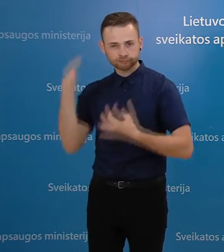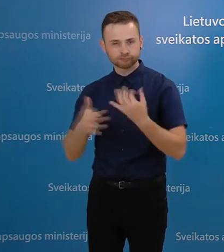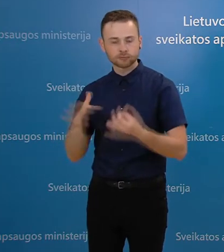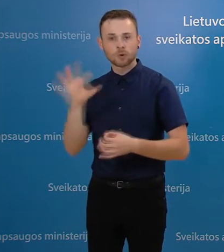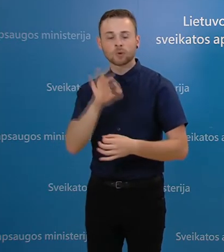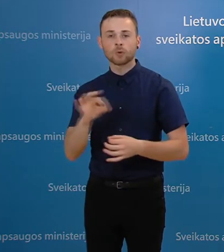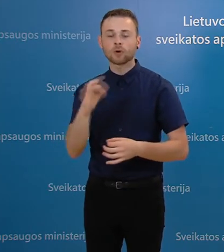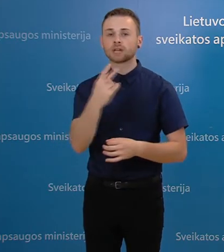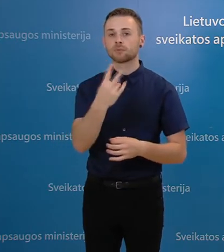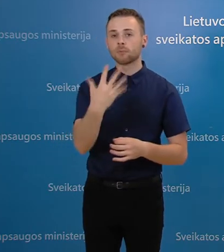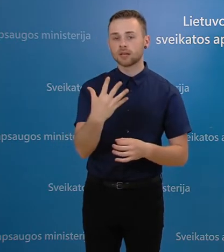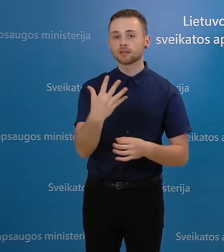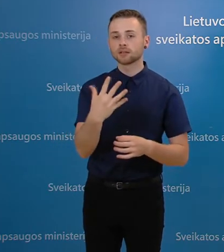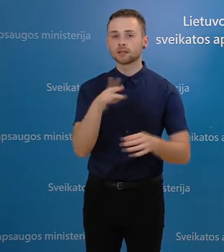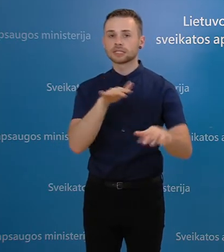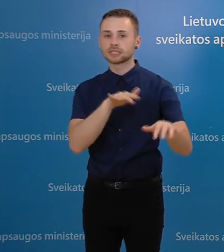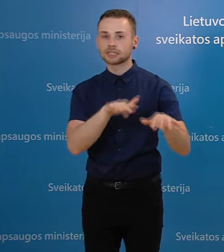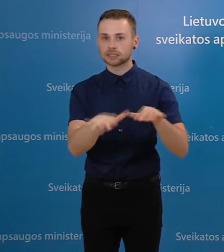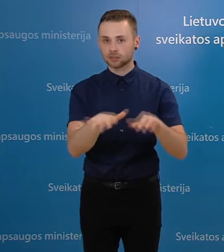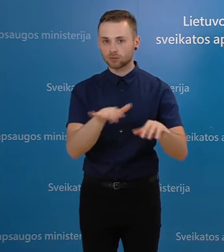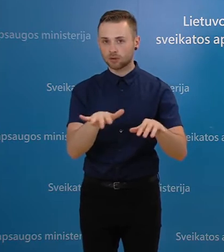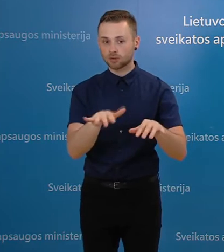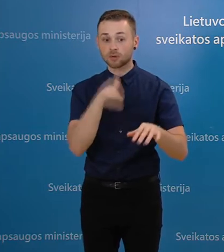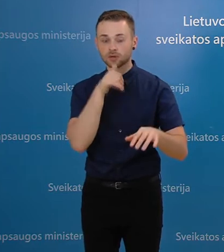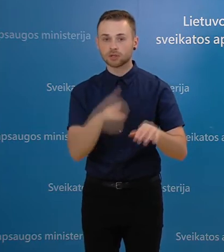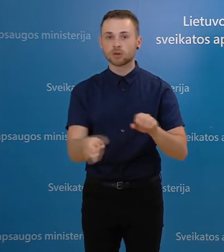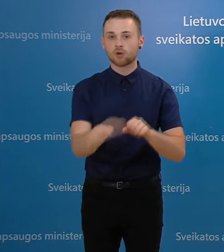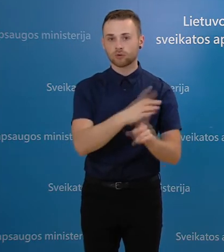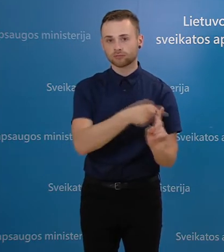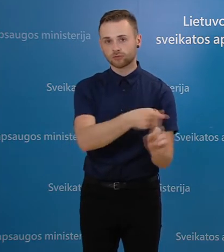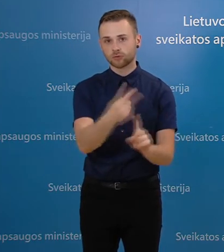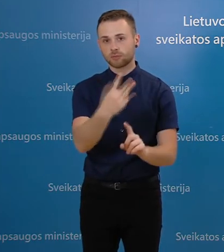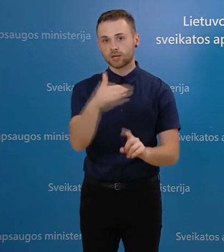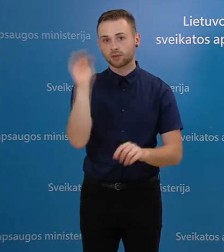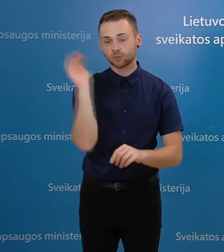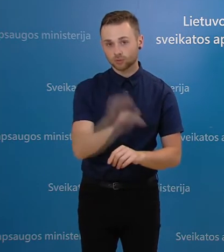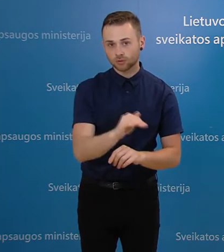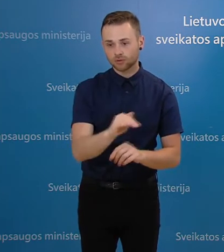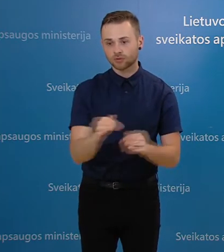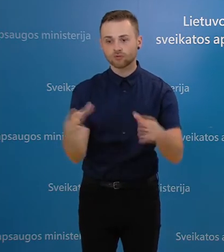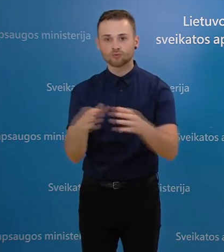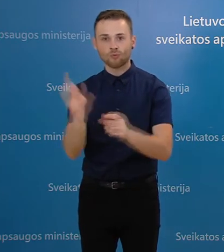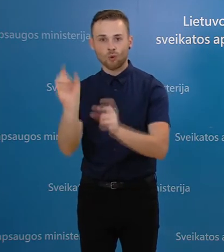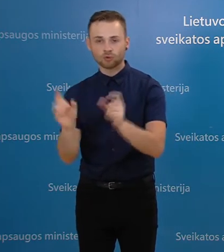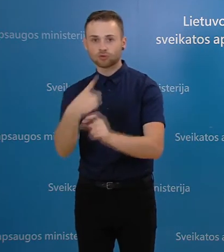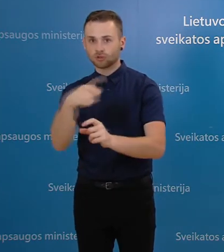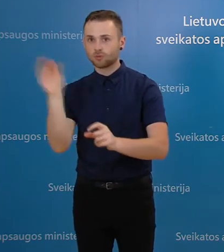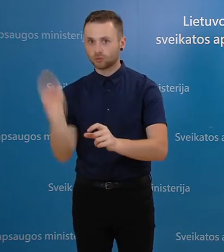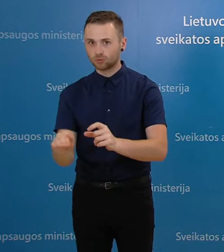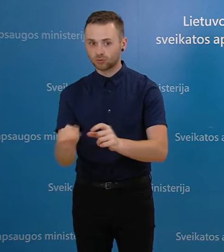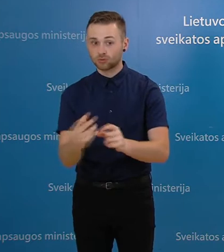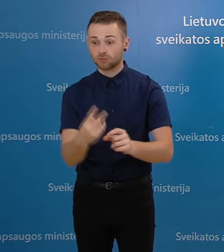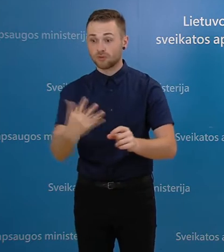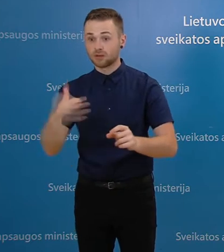25 atvejų skaičių 100 tūkstančių gyventojų, jisai yra siūlomas, na,